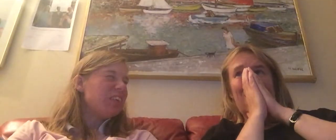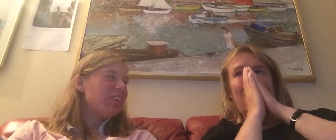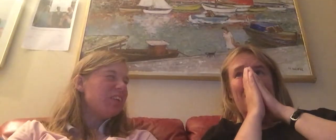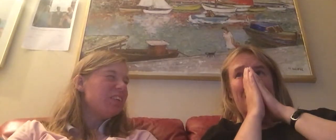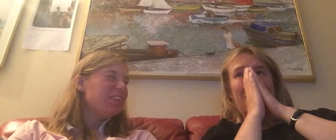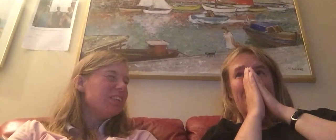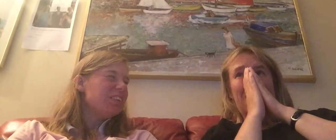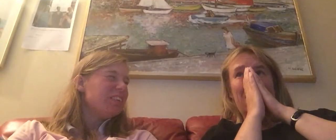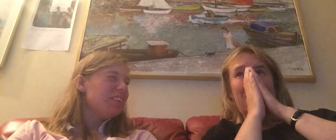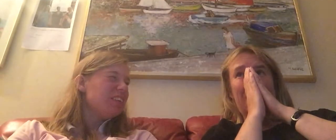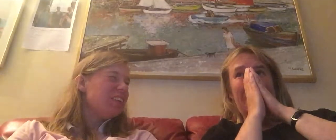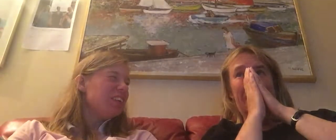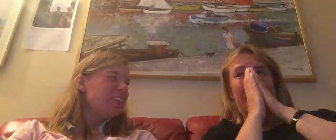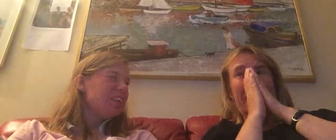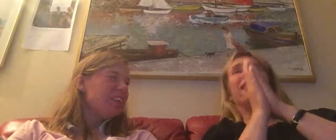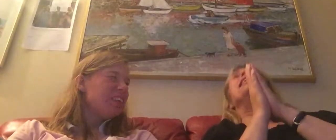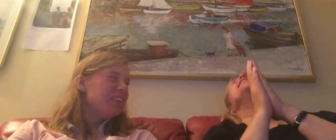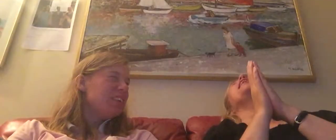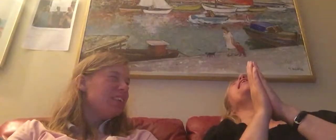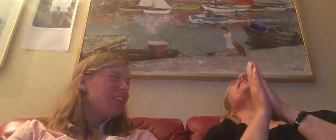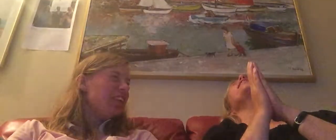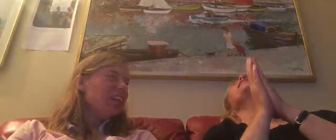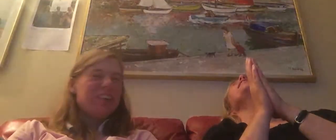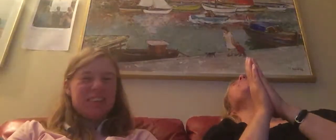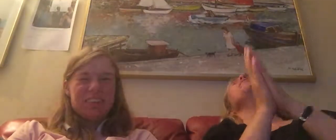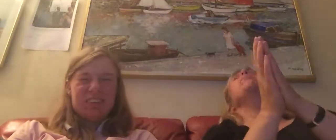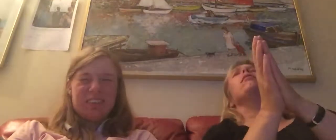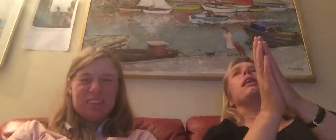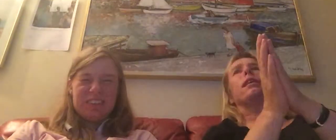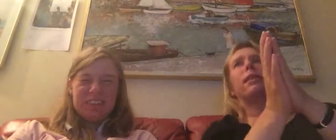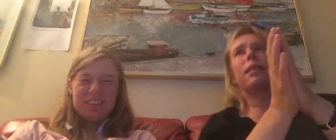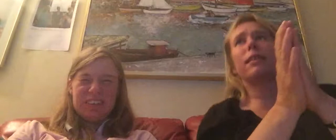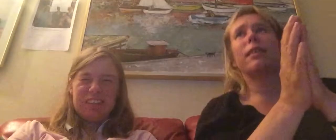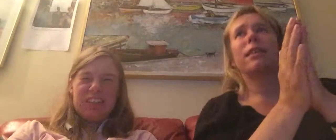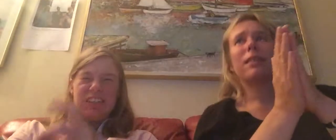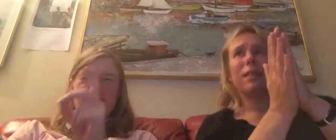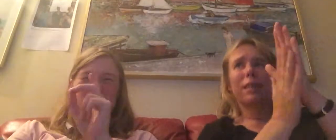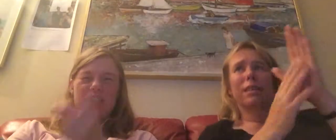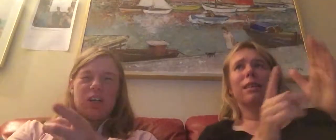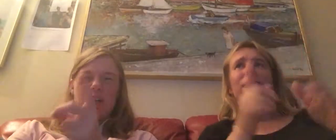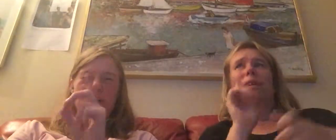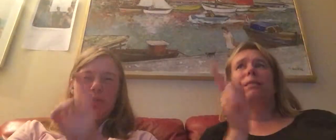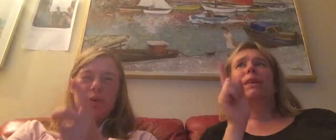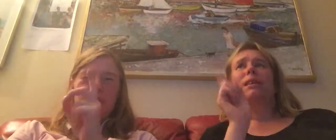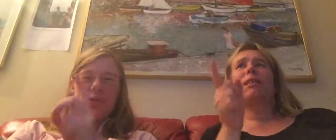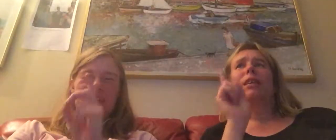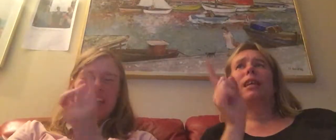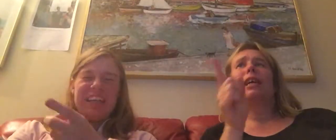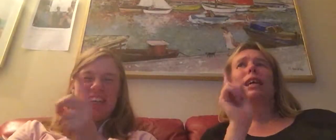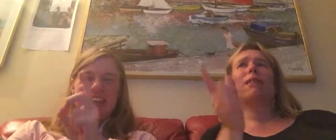då? Vi tar Katarina. Ja. Min par häst. Ja.